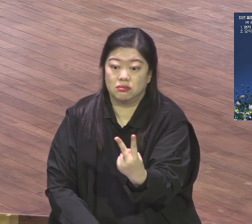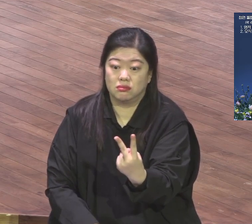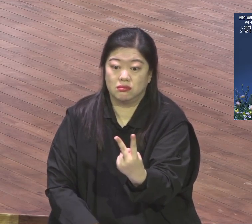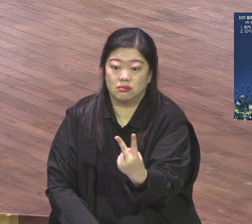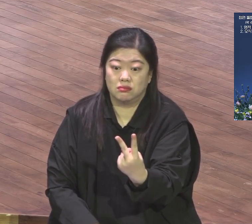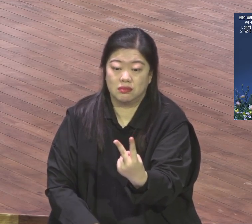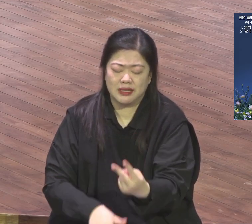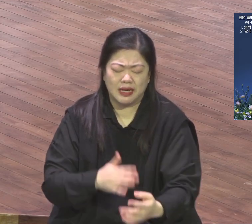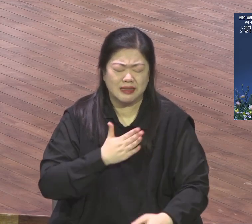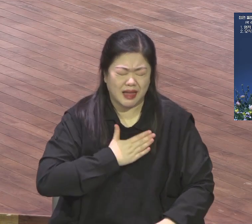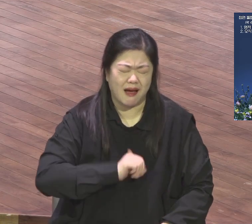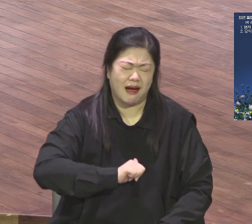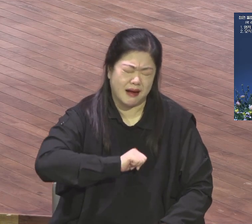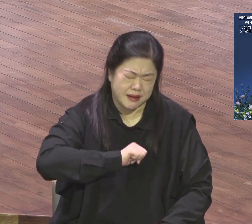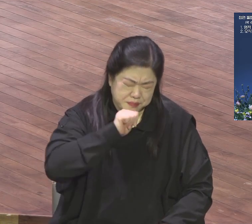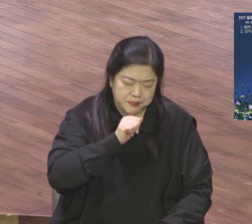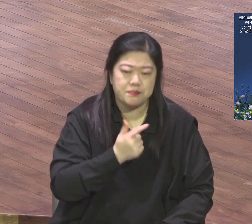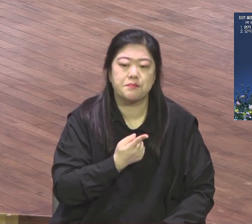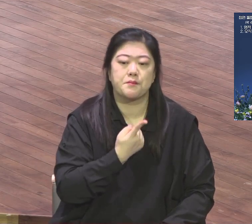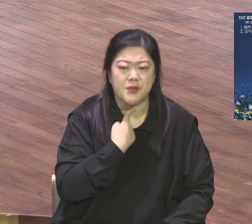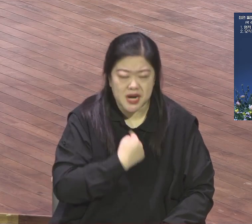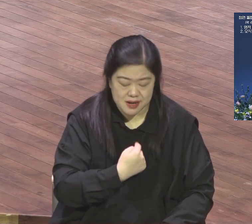그리스도 때문에 성공했다.